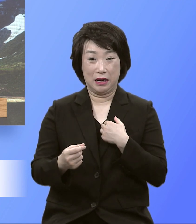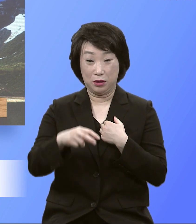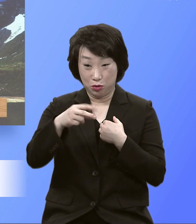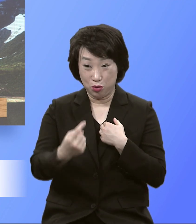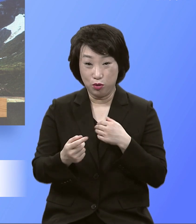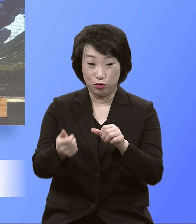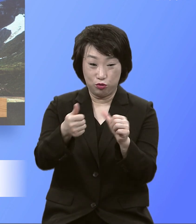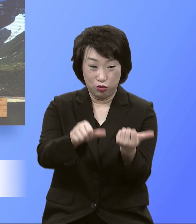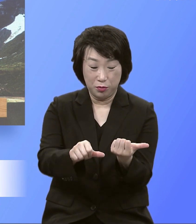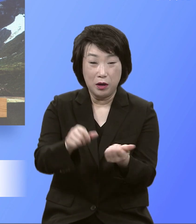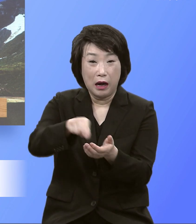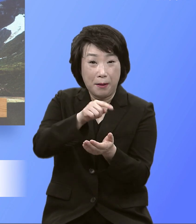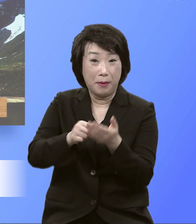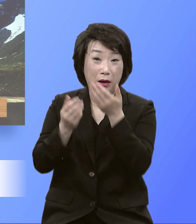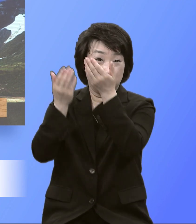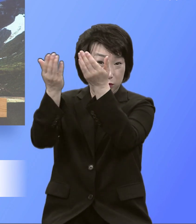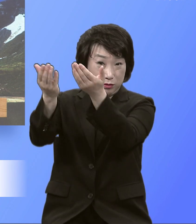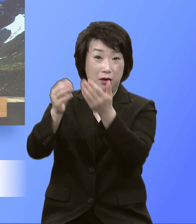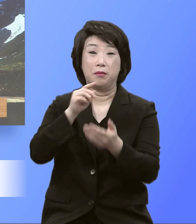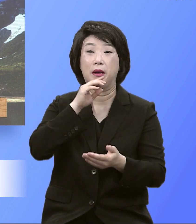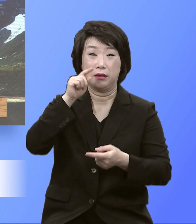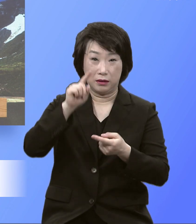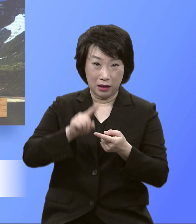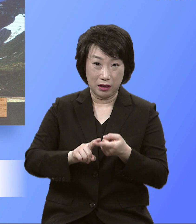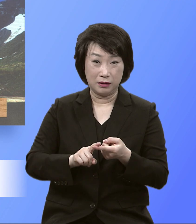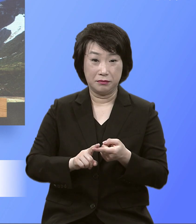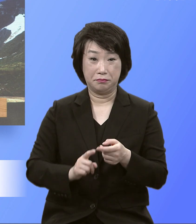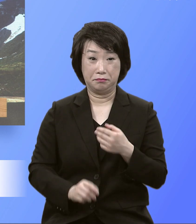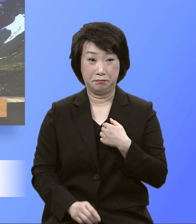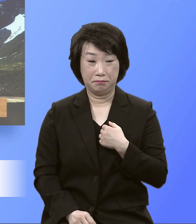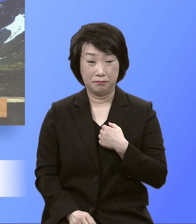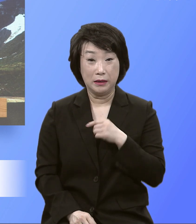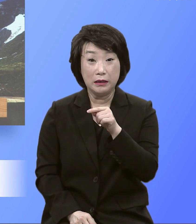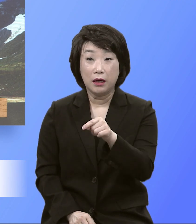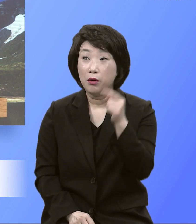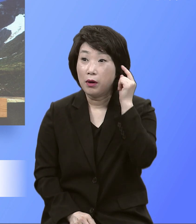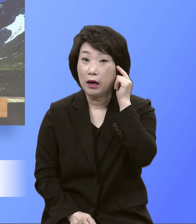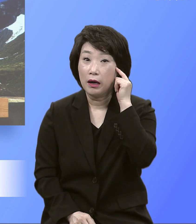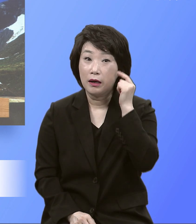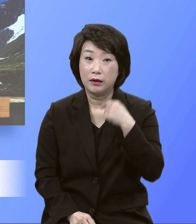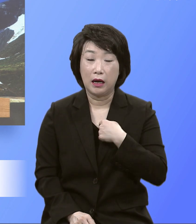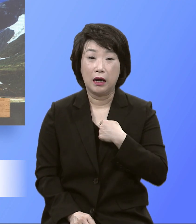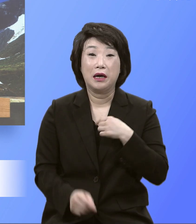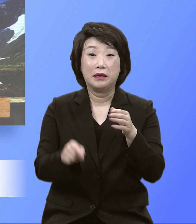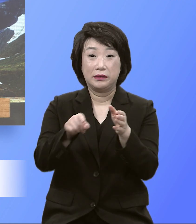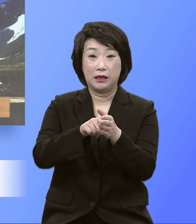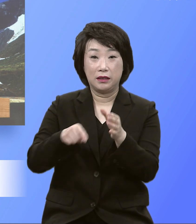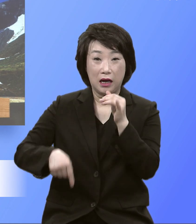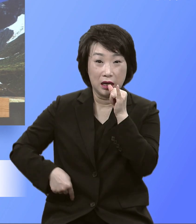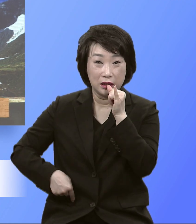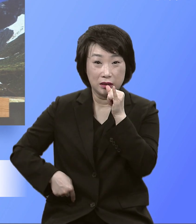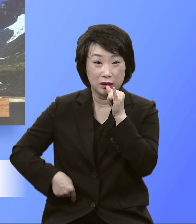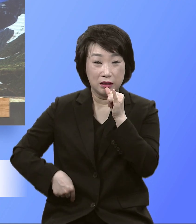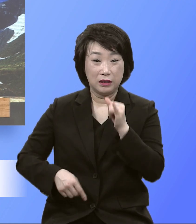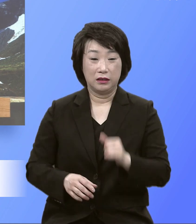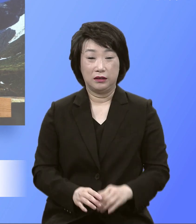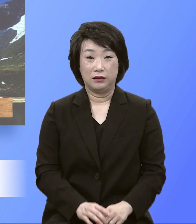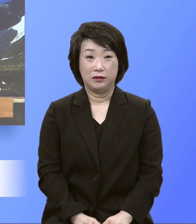나도 죽음으로 갚아야 마땅하다. 이게 뭐냐? 신앙 양심.